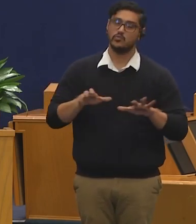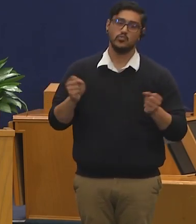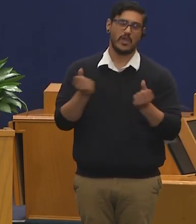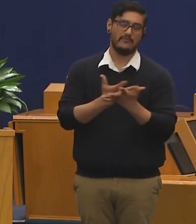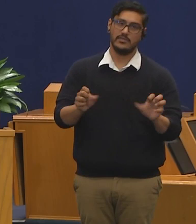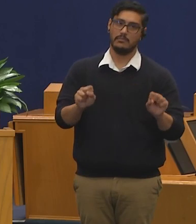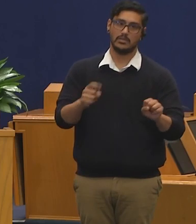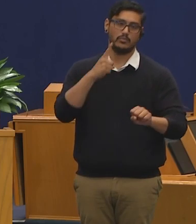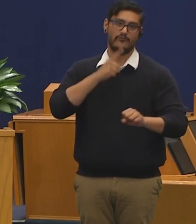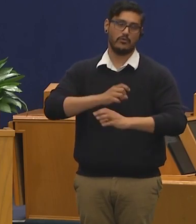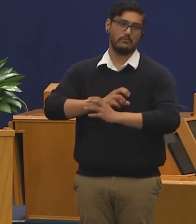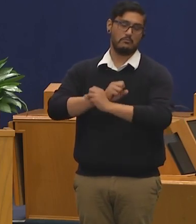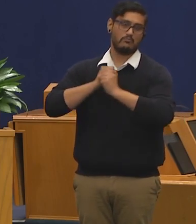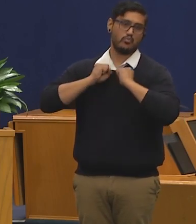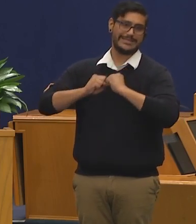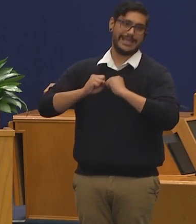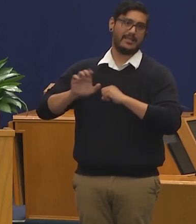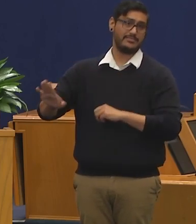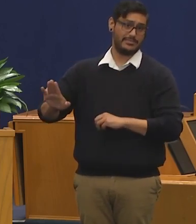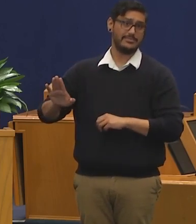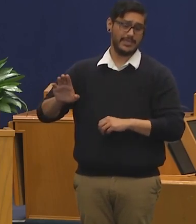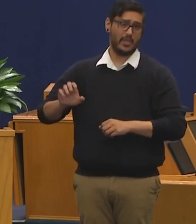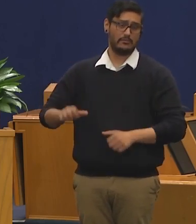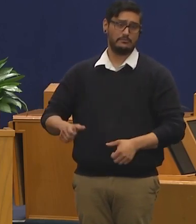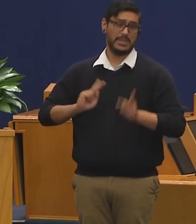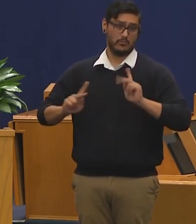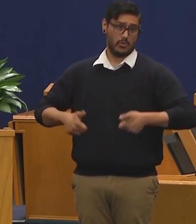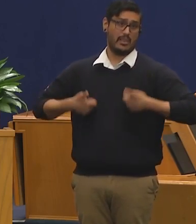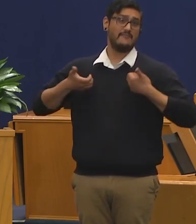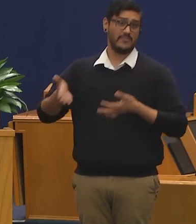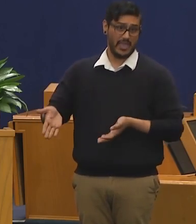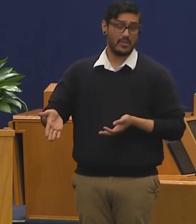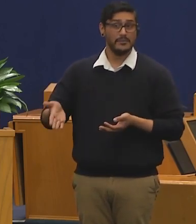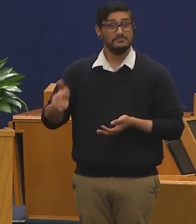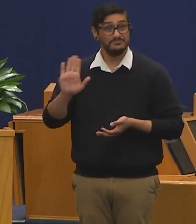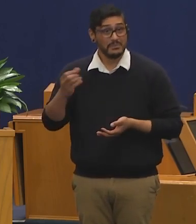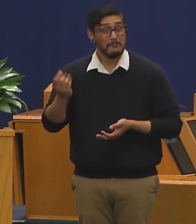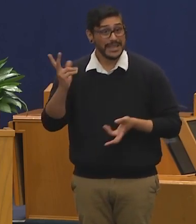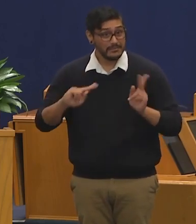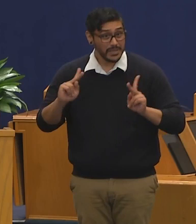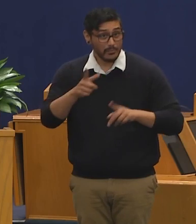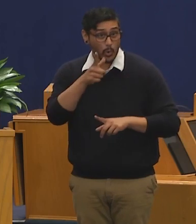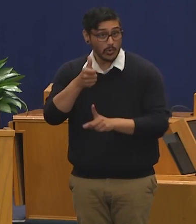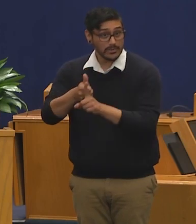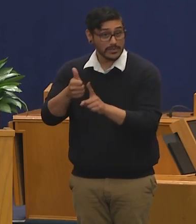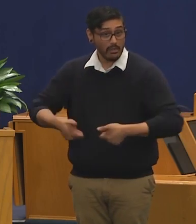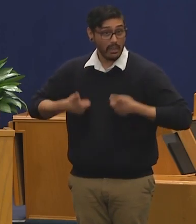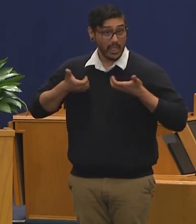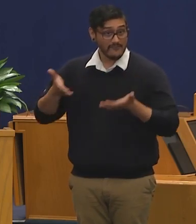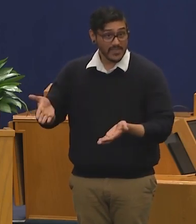sus residentes. Y muchos residentes en estas instituciones están debajo